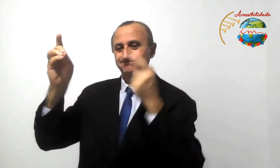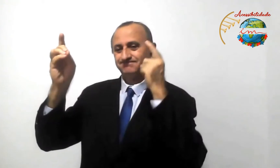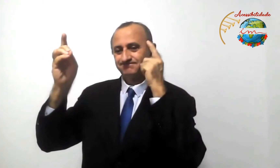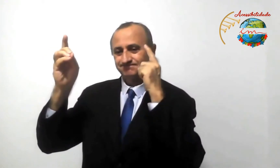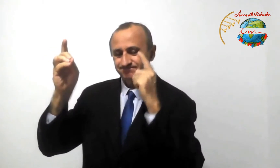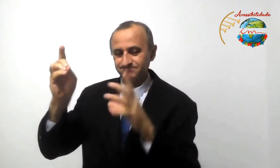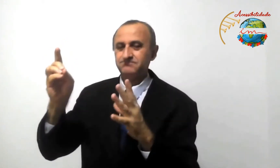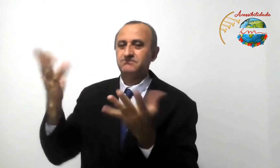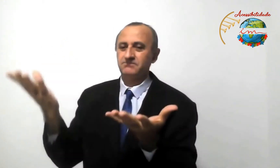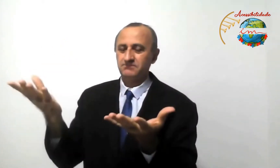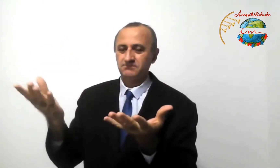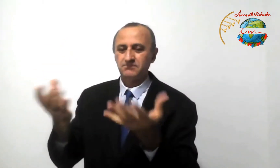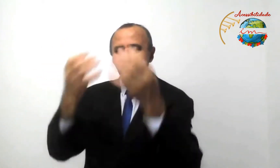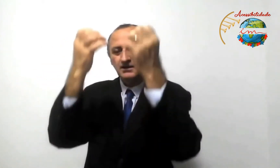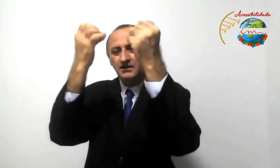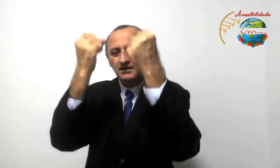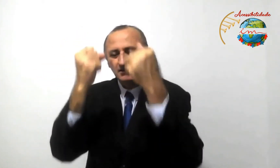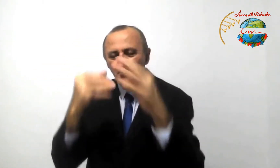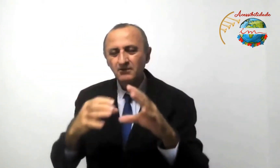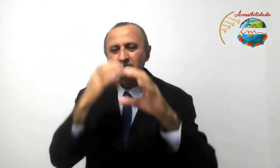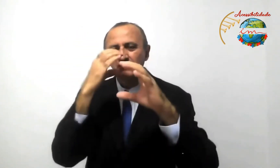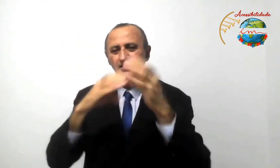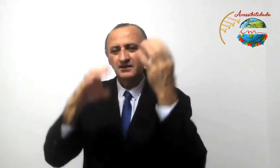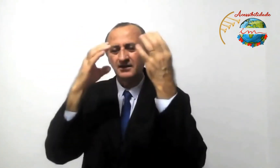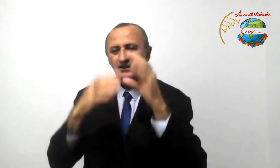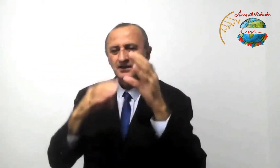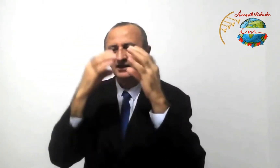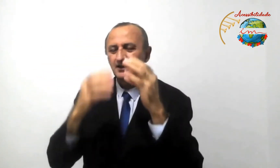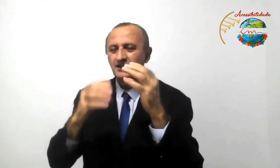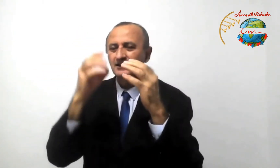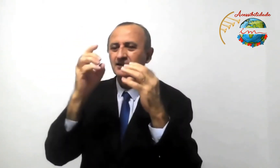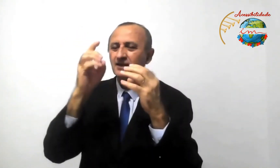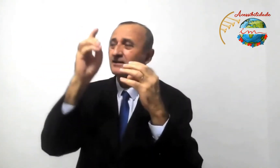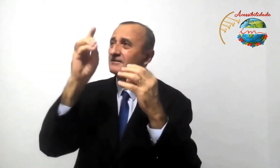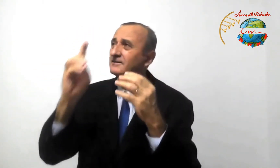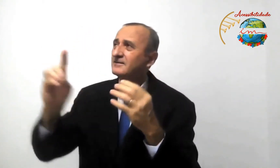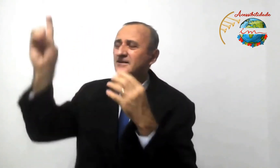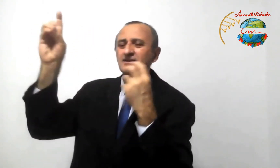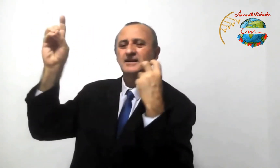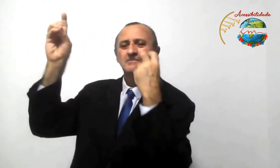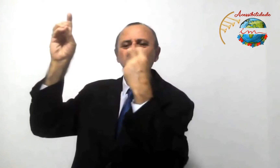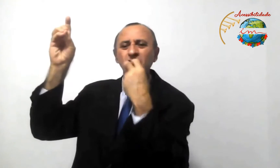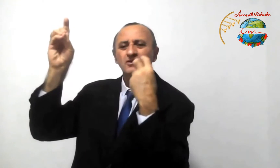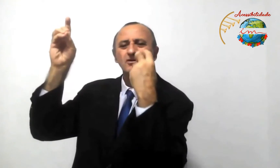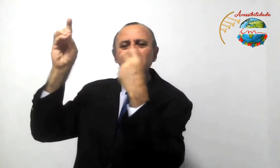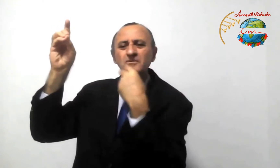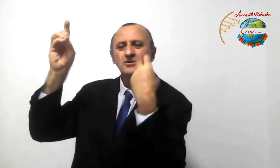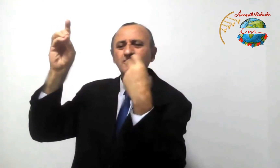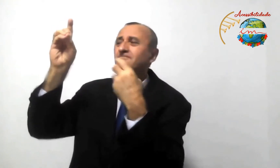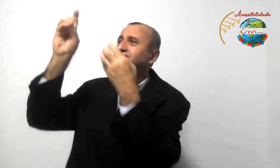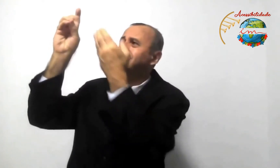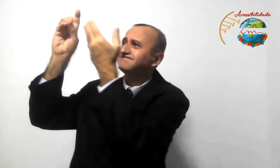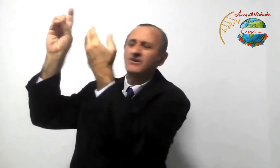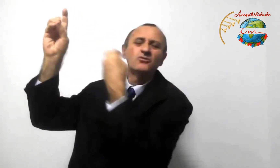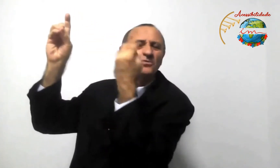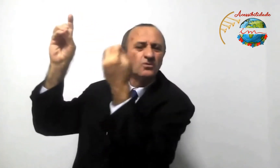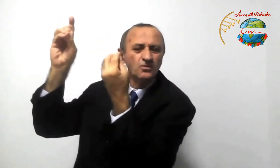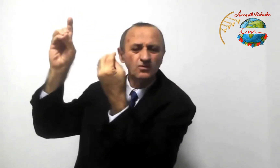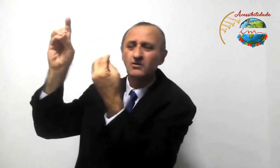salvação, para nos dar vida eterna. Então Cantares explica profeticamente sobre isso. Fala então da boca